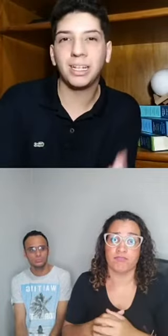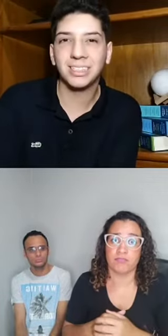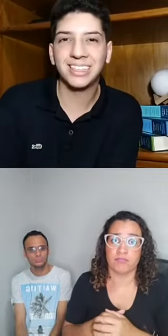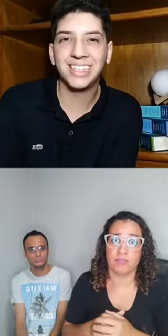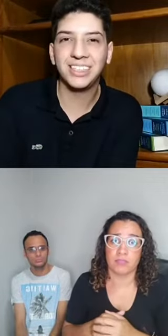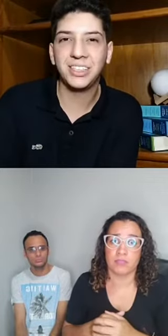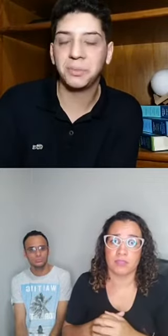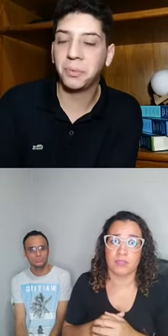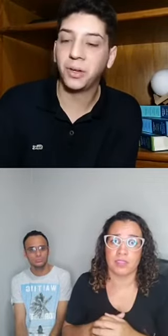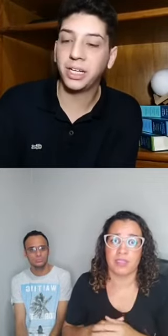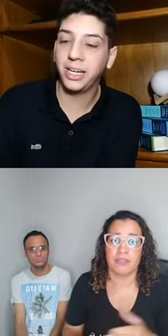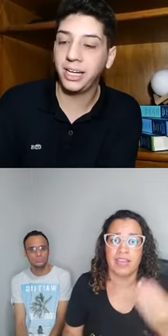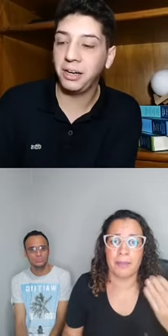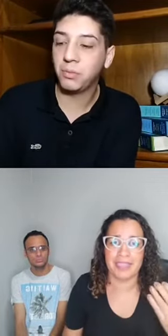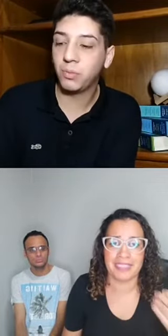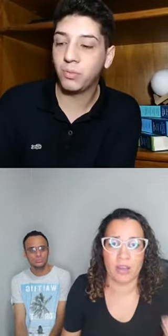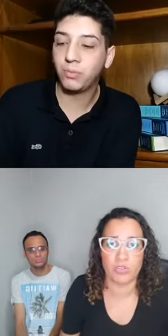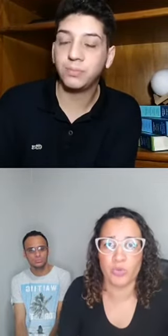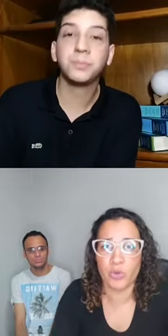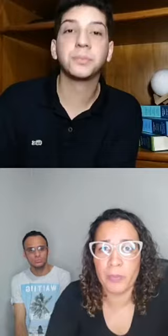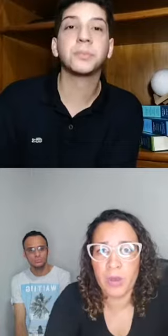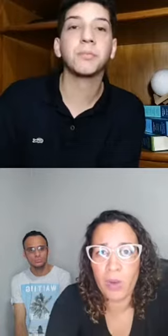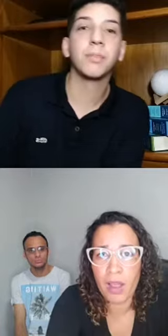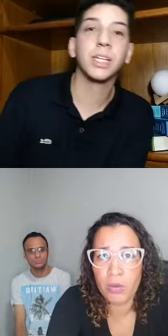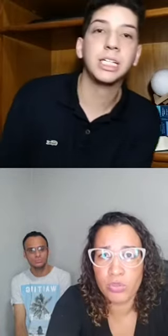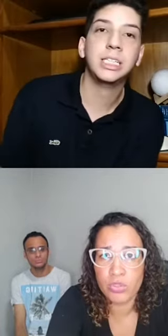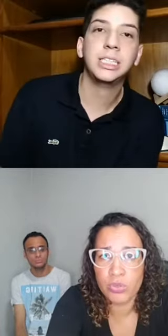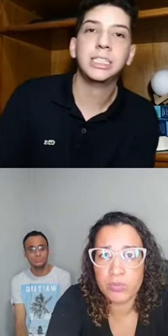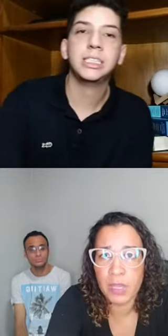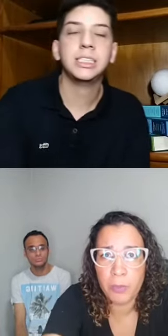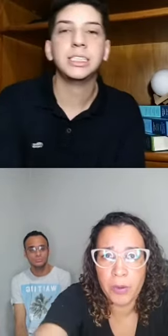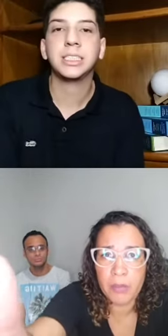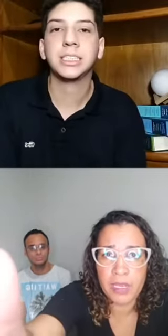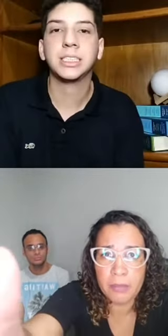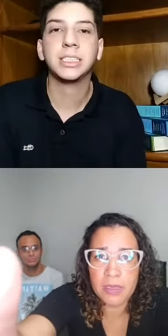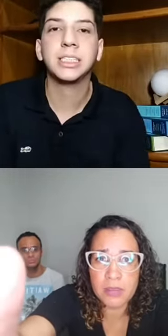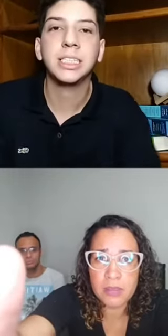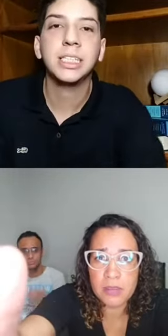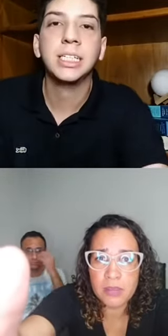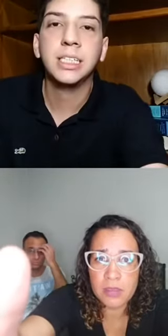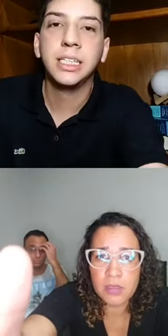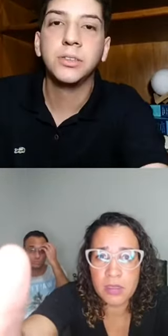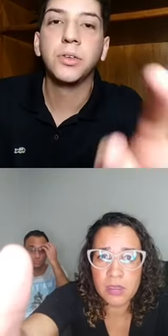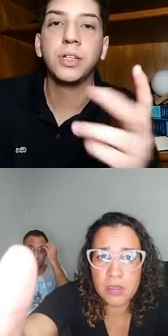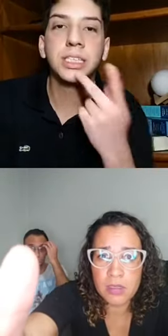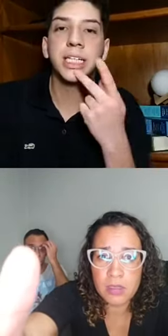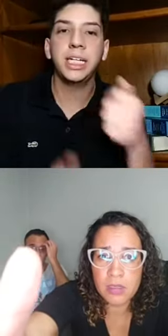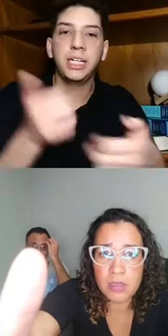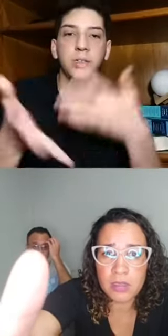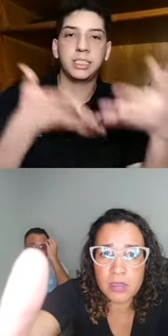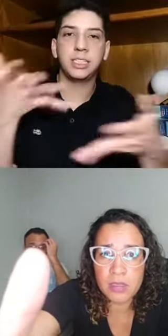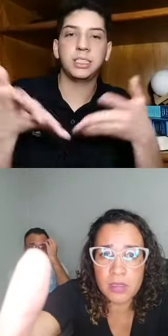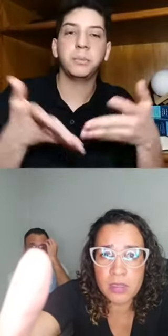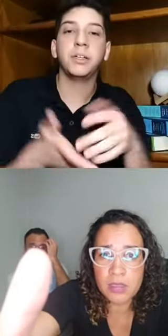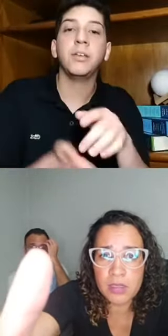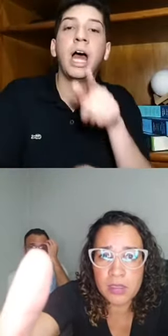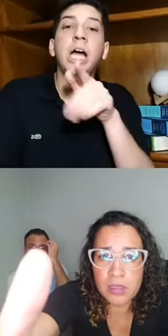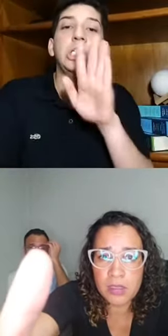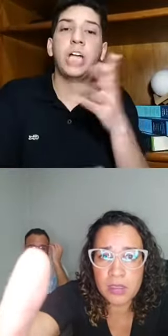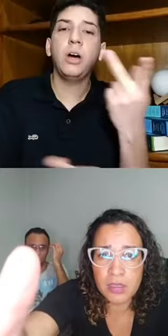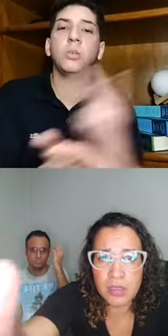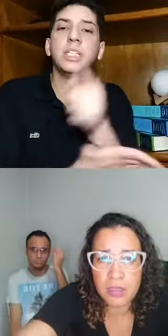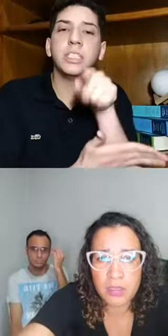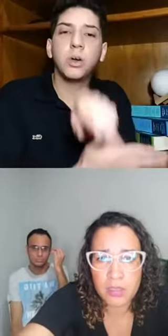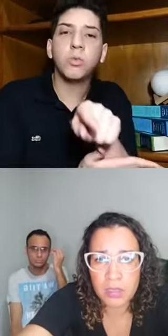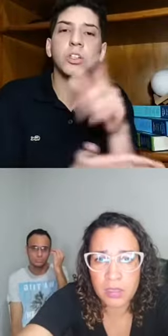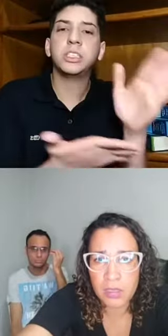marcou bastante Fala porque mais alto, Bruno. Meu áudio deu problema. eu vou fazer em língua de sinais também.